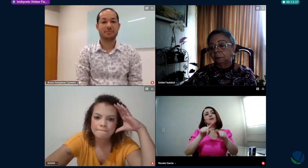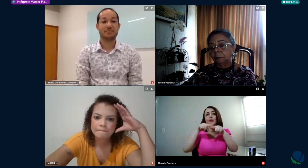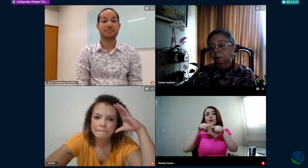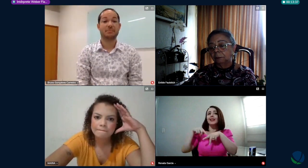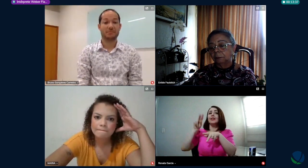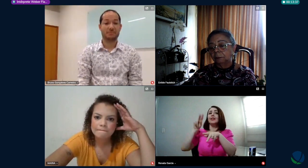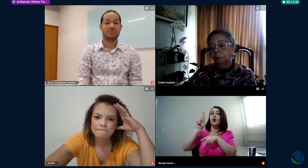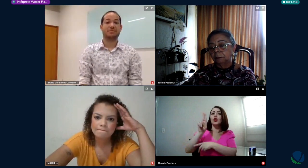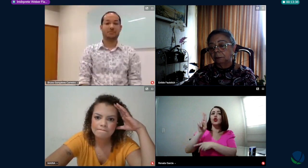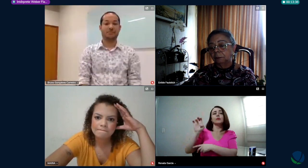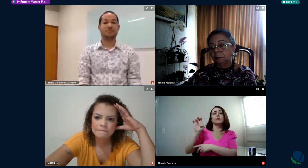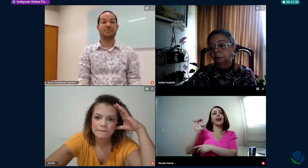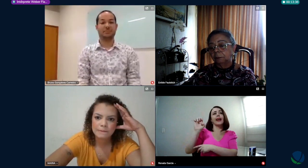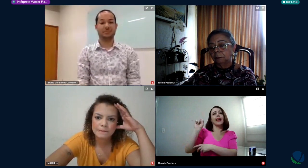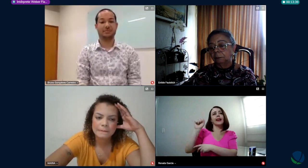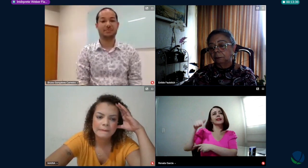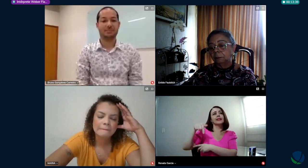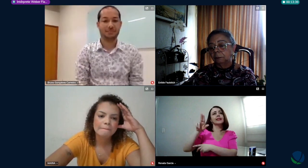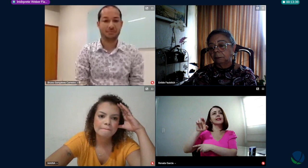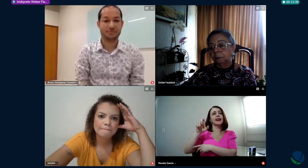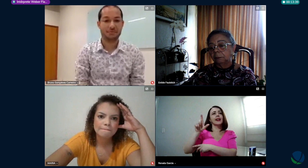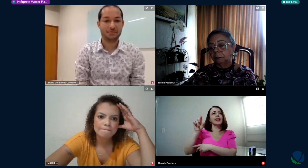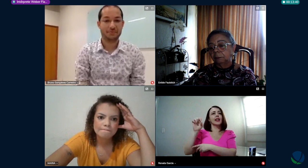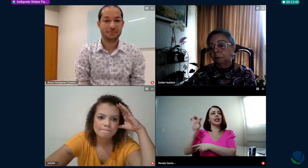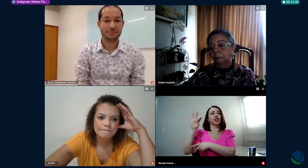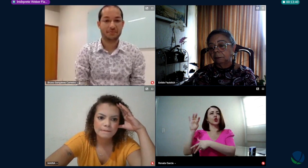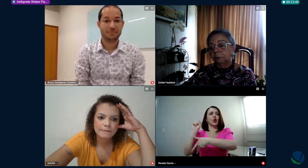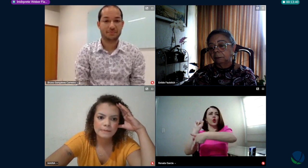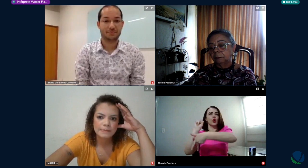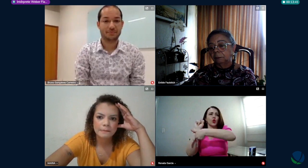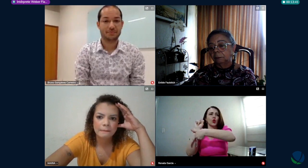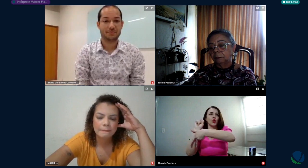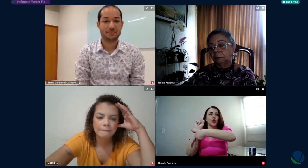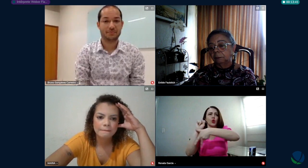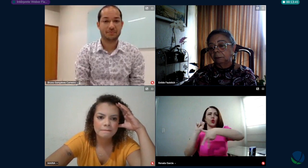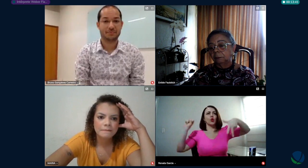aí eu posso utilizar dessa maneira, com essa configuração de mão.